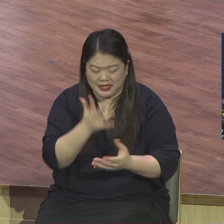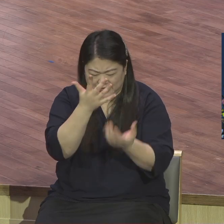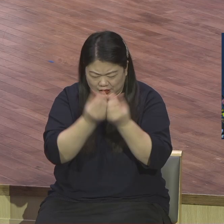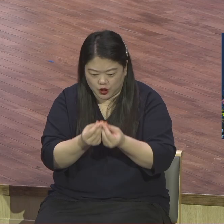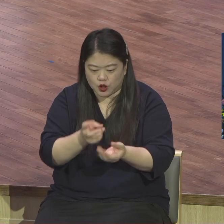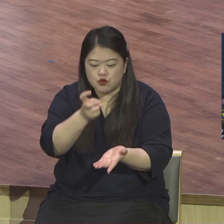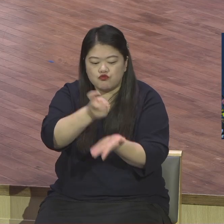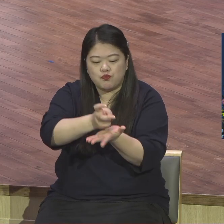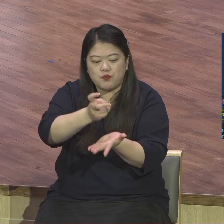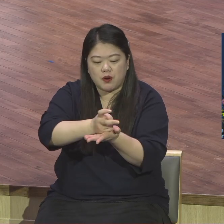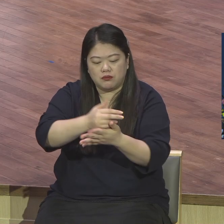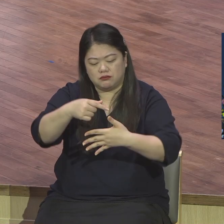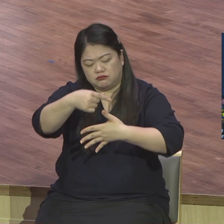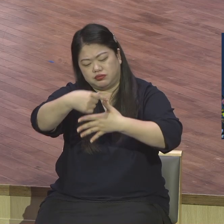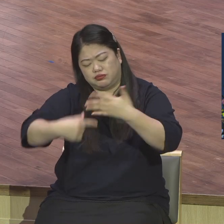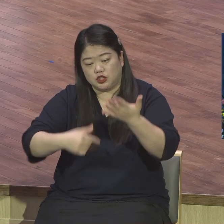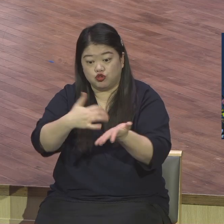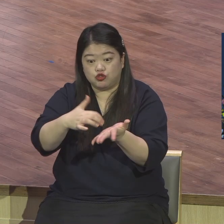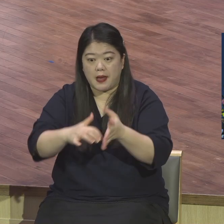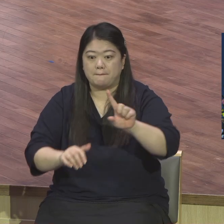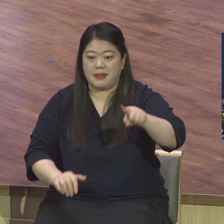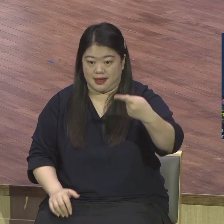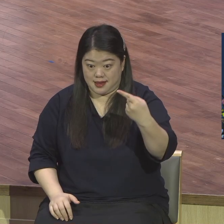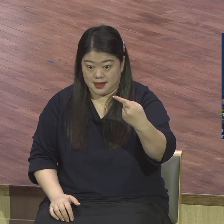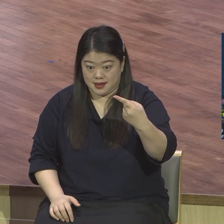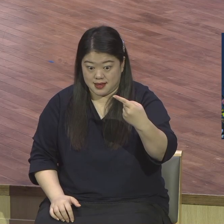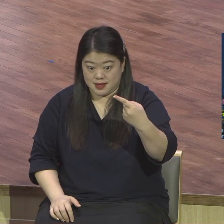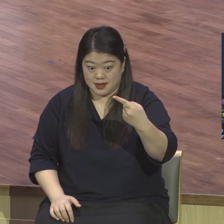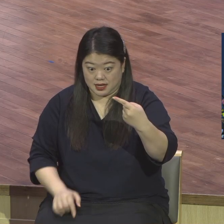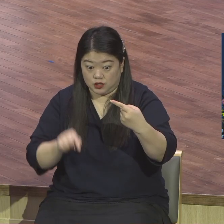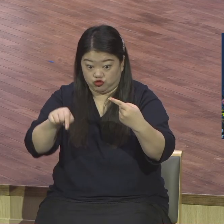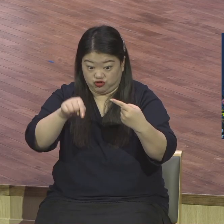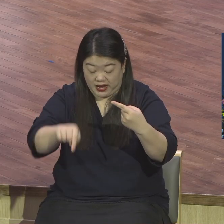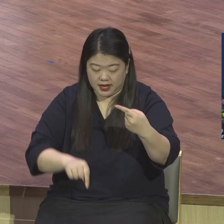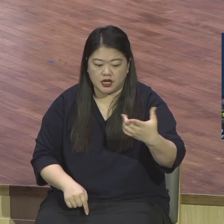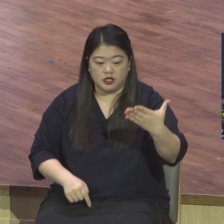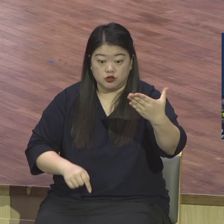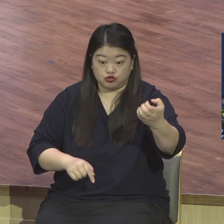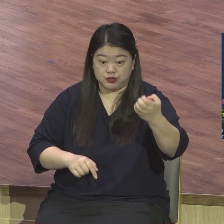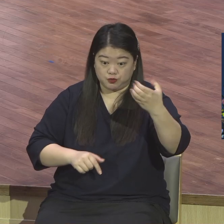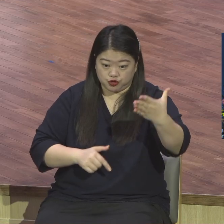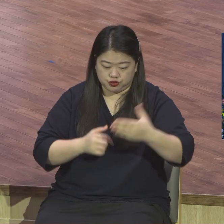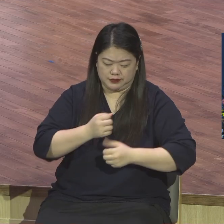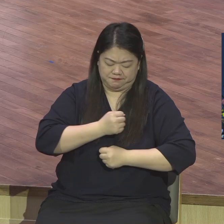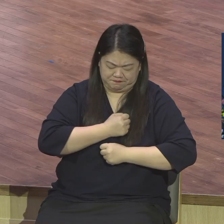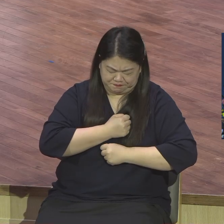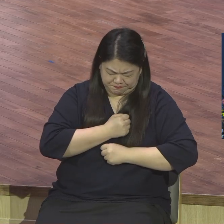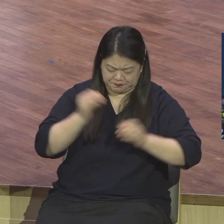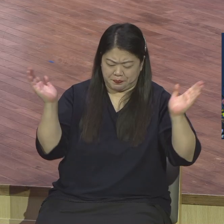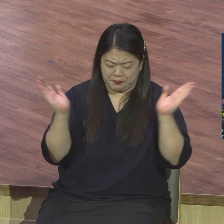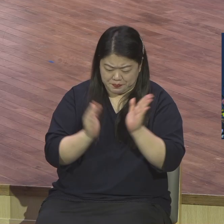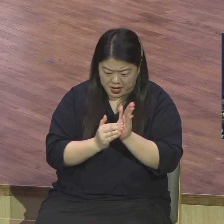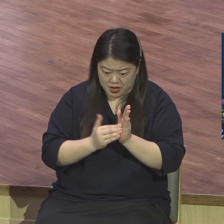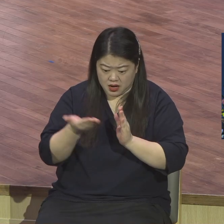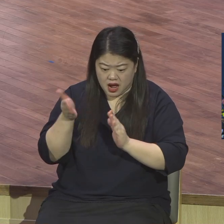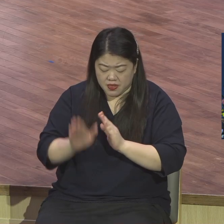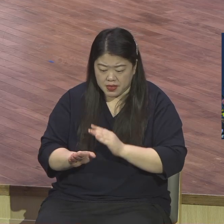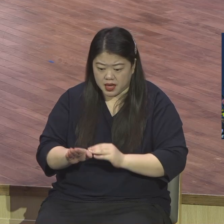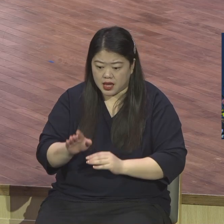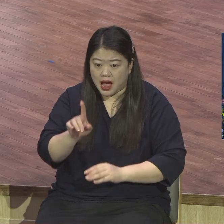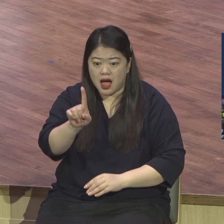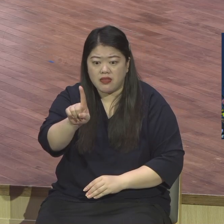율법을 어긴 죄입니다. 그렇기 때문에 뭐 절대 답이